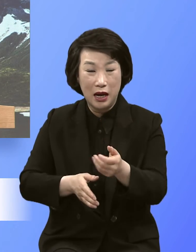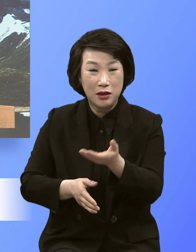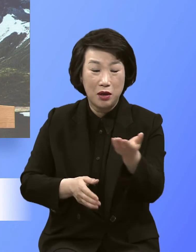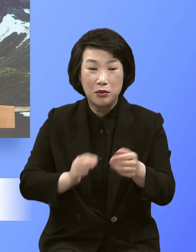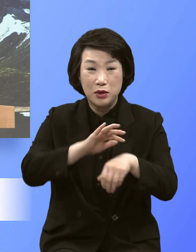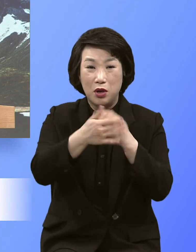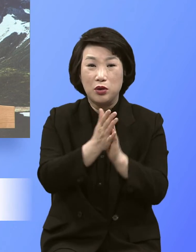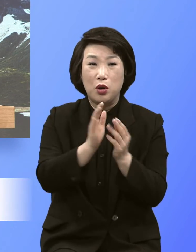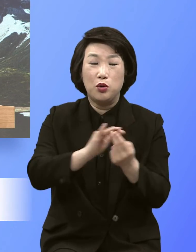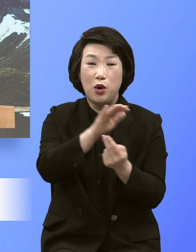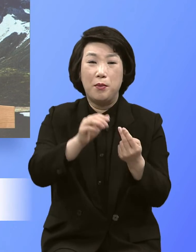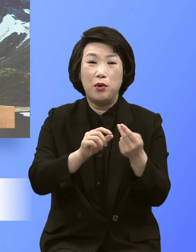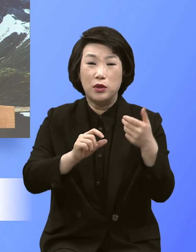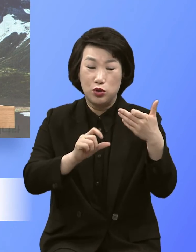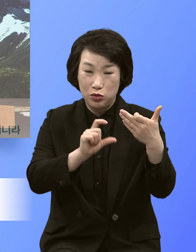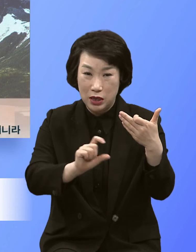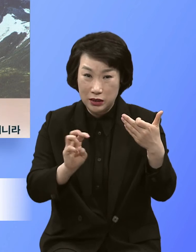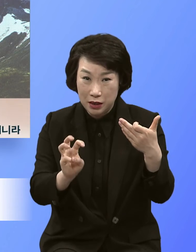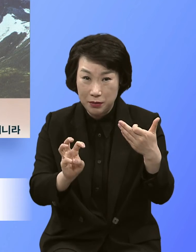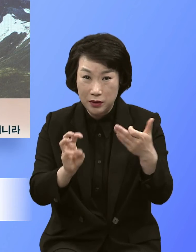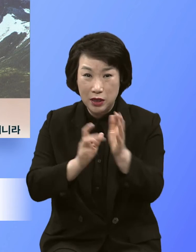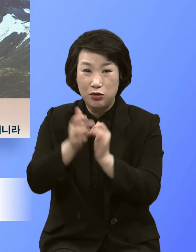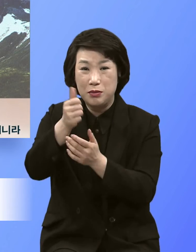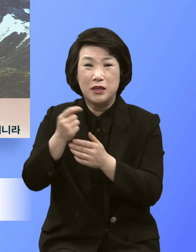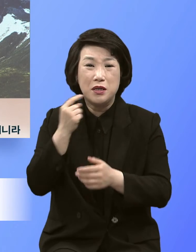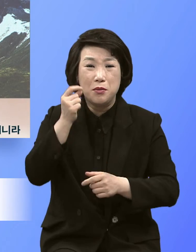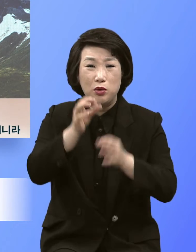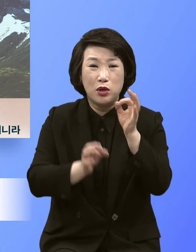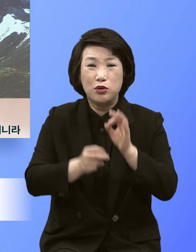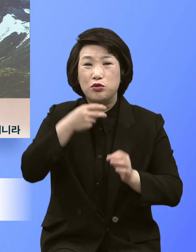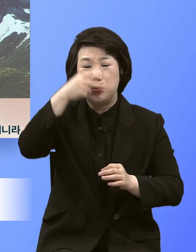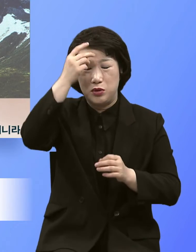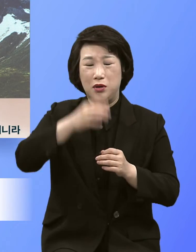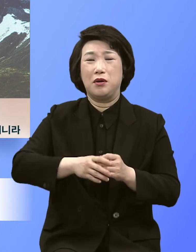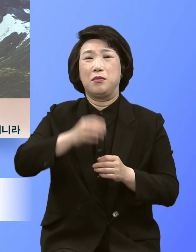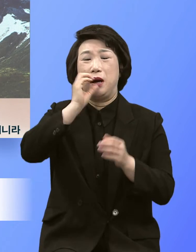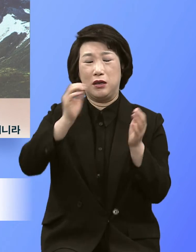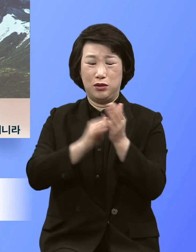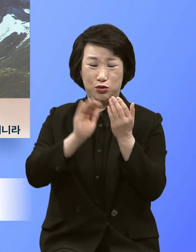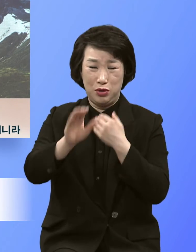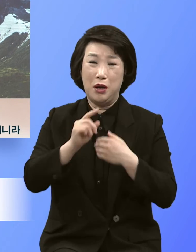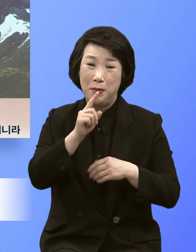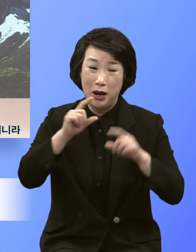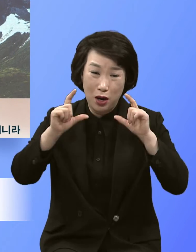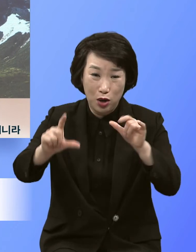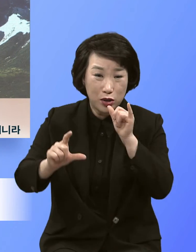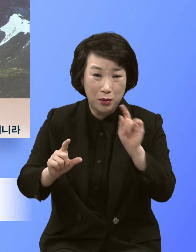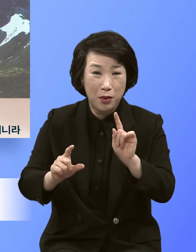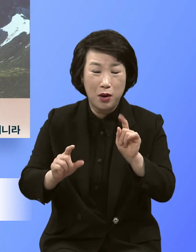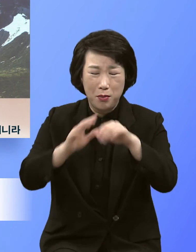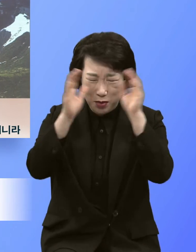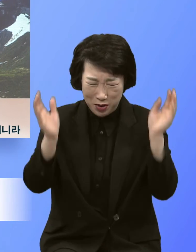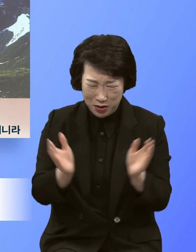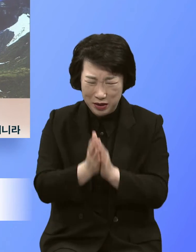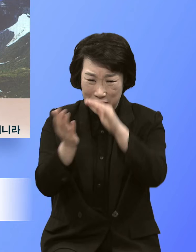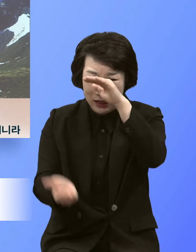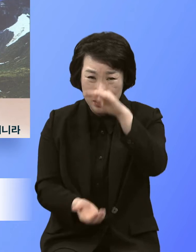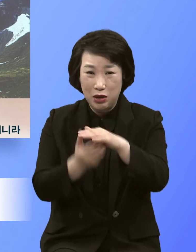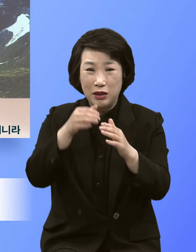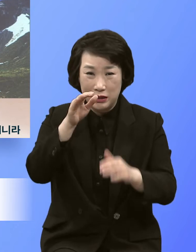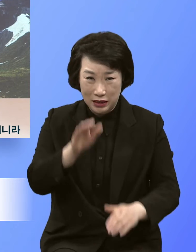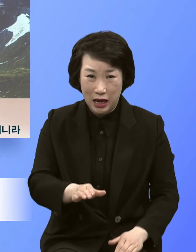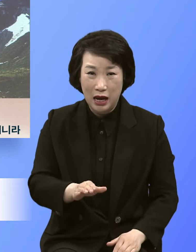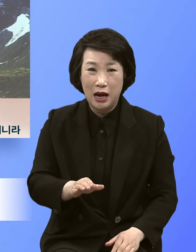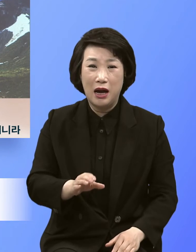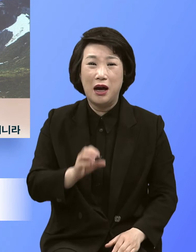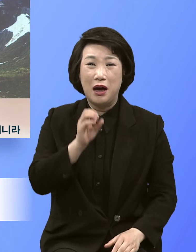요한복음 19장 30절에 예수께서 신포도주를 받으신 후 가라사대 다 이루었다